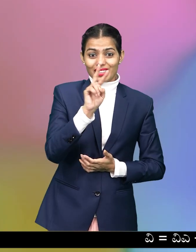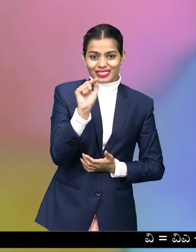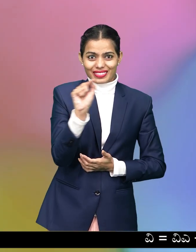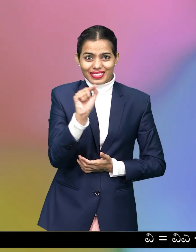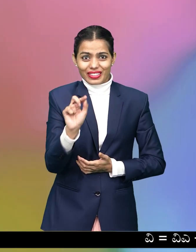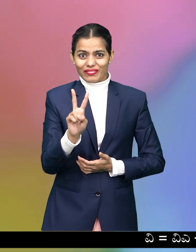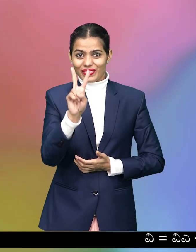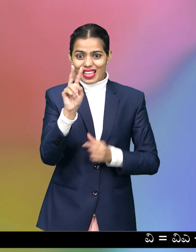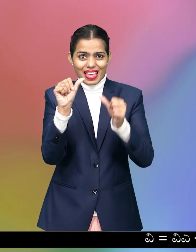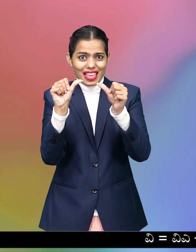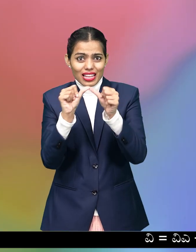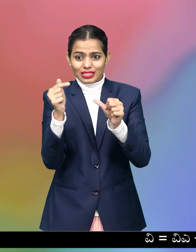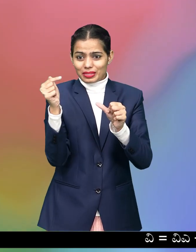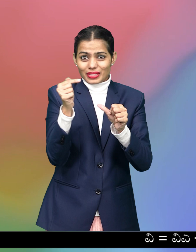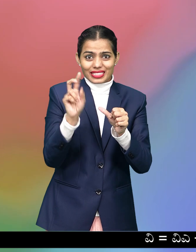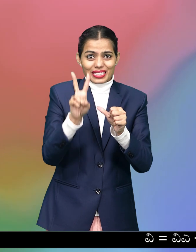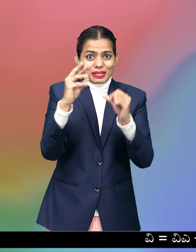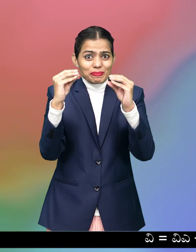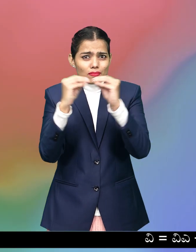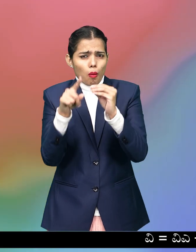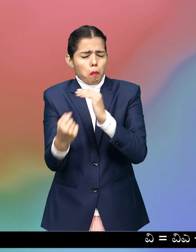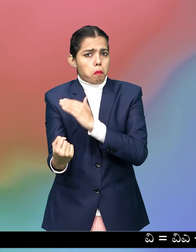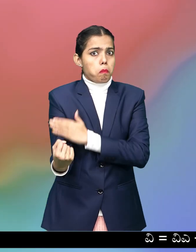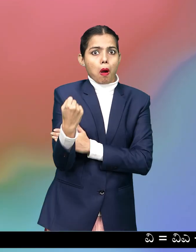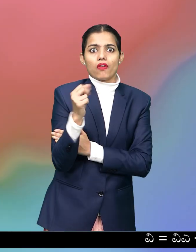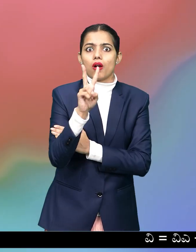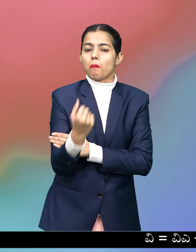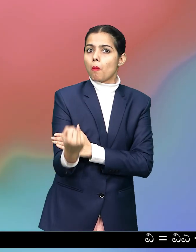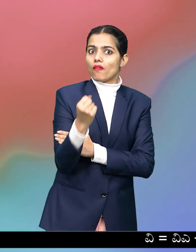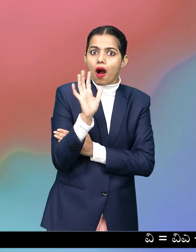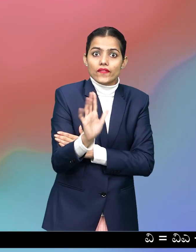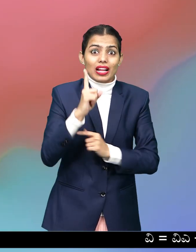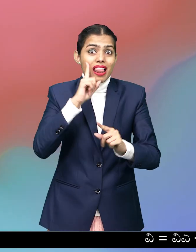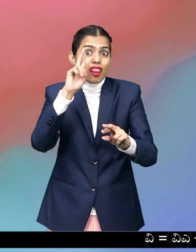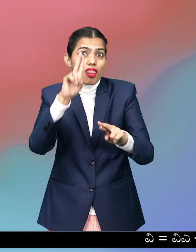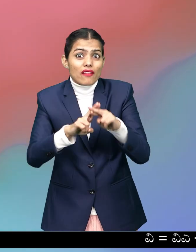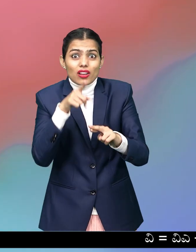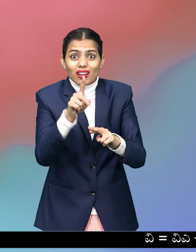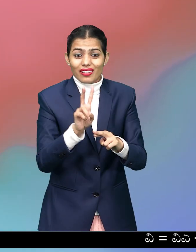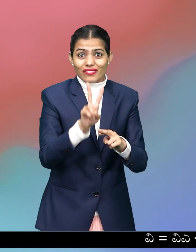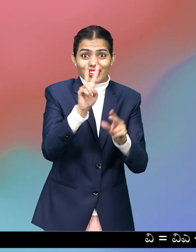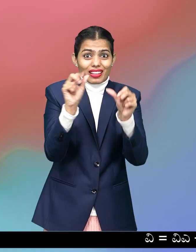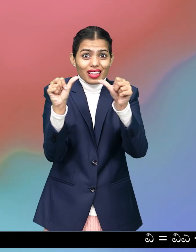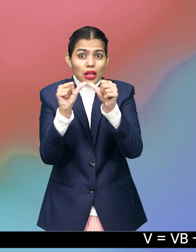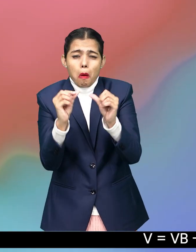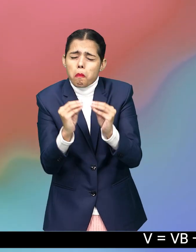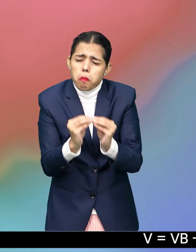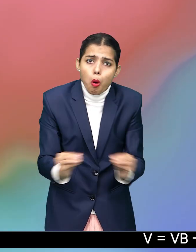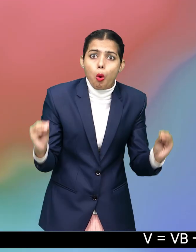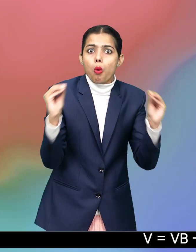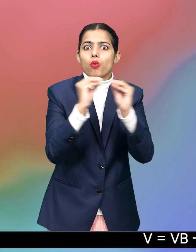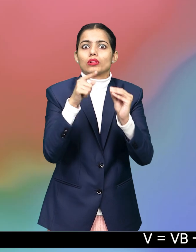V VA - VB. VA VB ಗಿಂತ ಹೆಚ್ಚಿದ್ದರೆ.